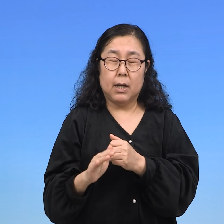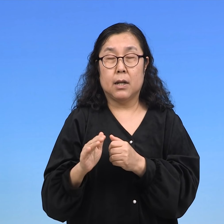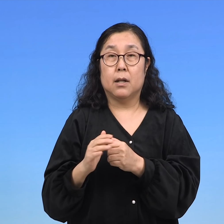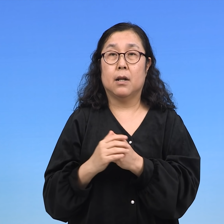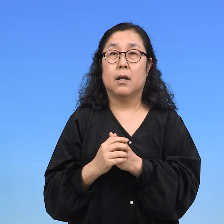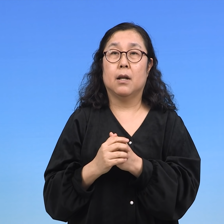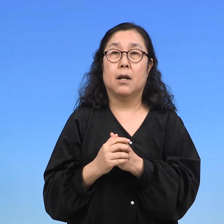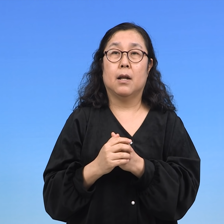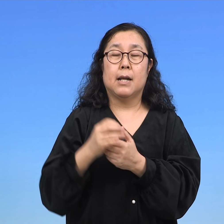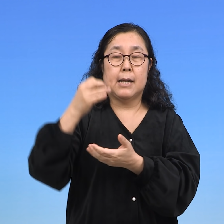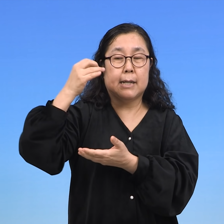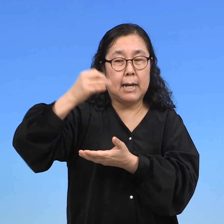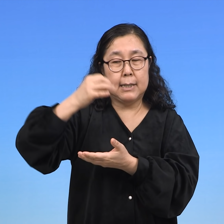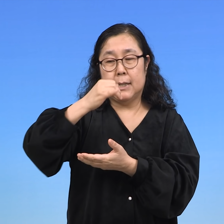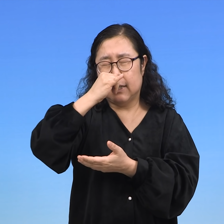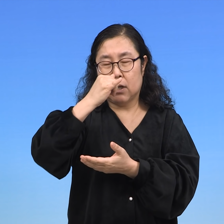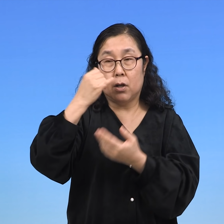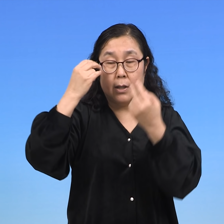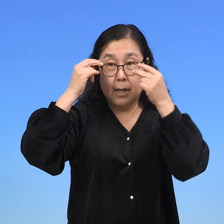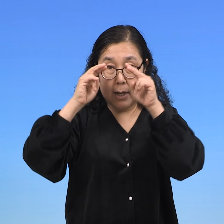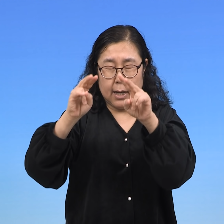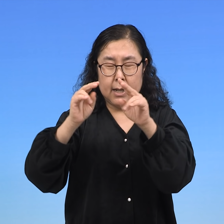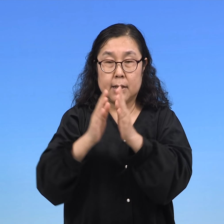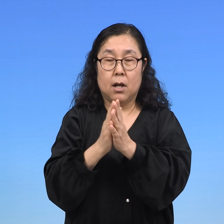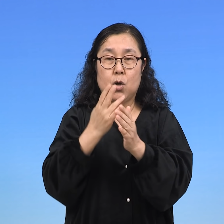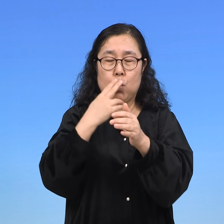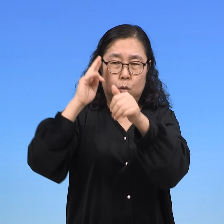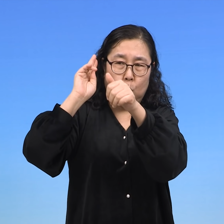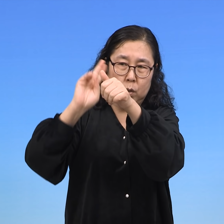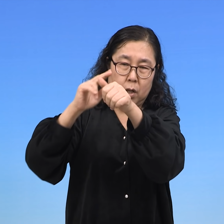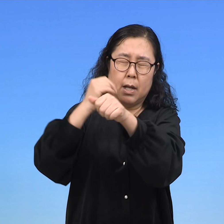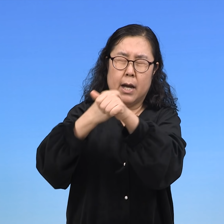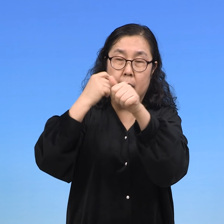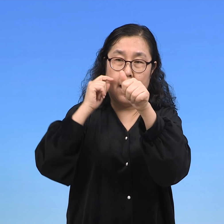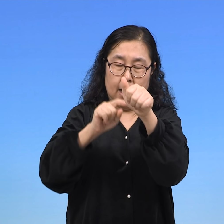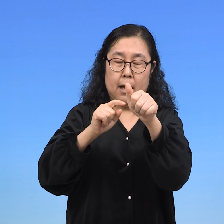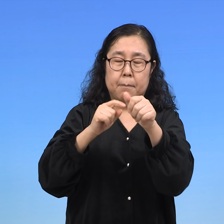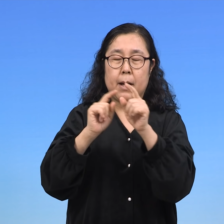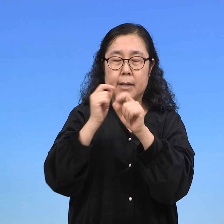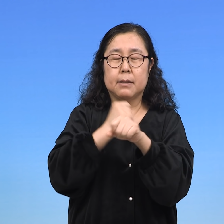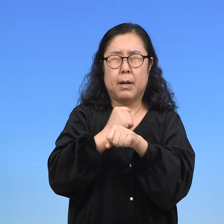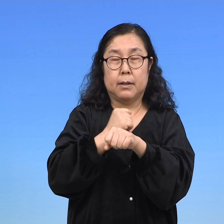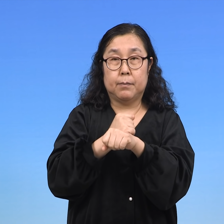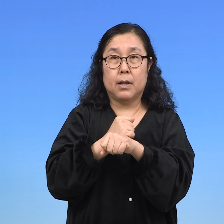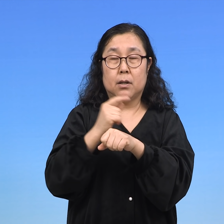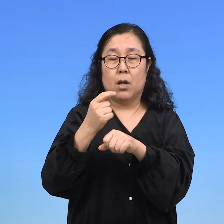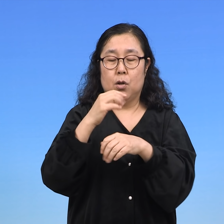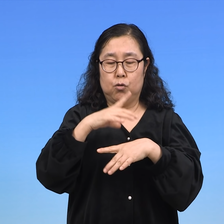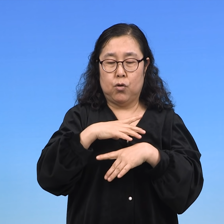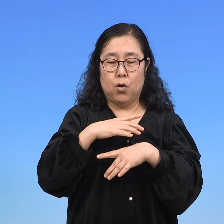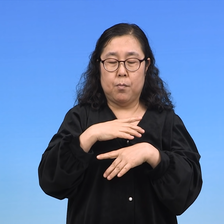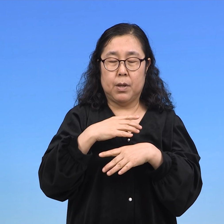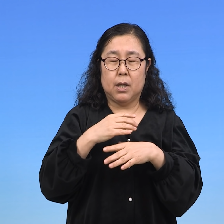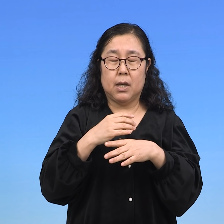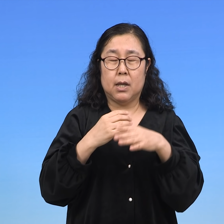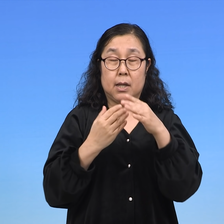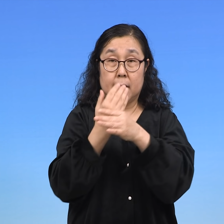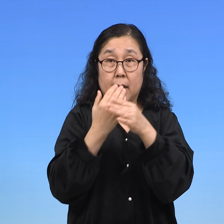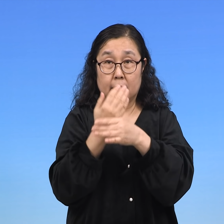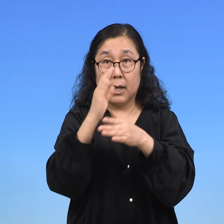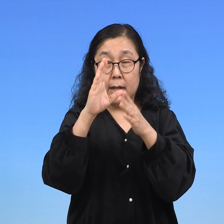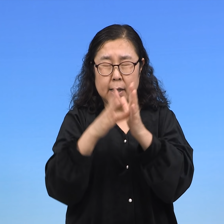우리를 하여금 가치 있는 것을 향하여 모험하라 말씀하십니다. 그러면 거기에 두려움이 찾아올 텐데